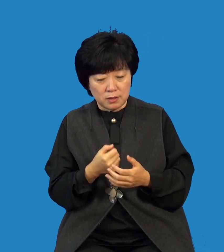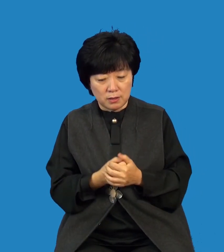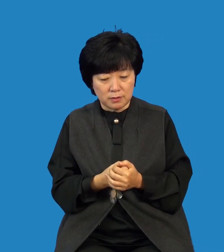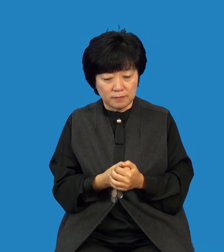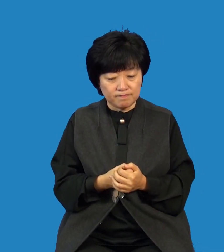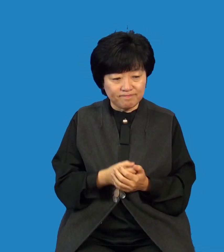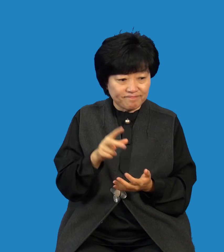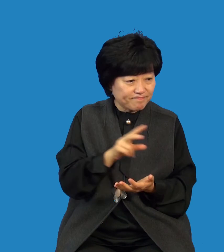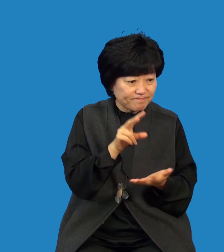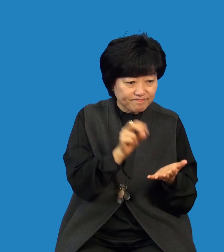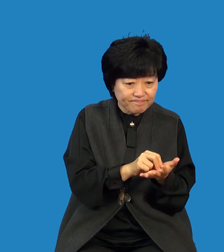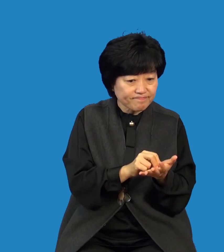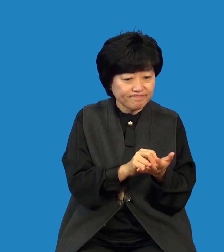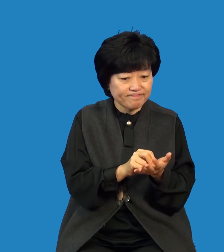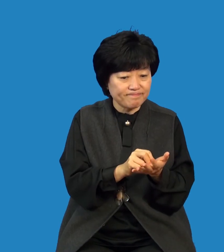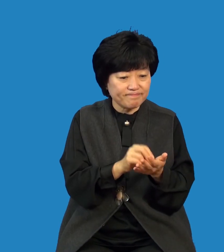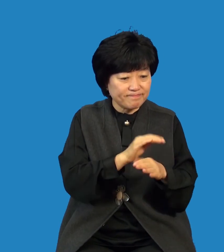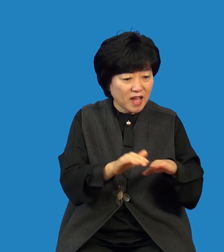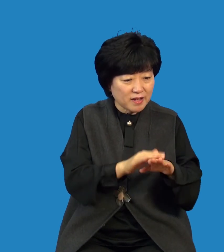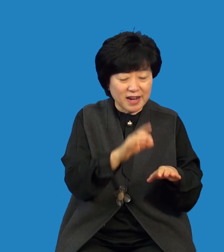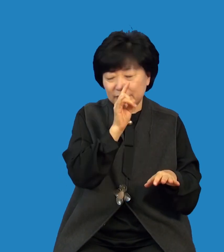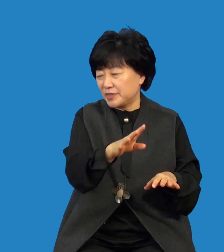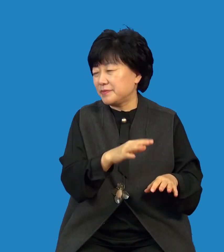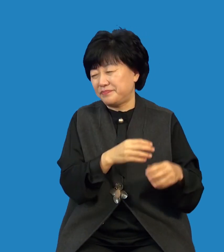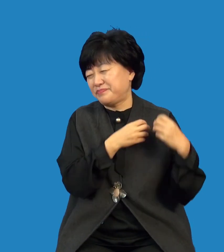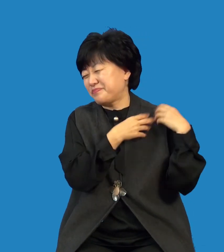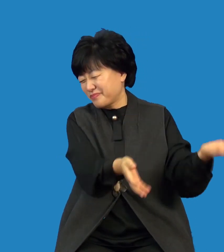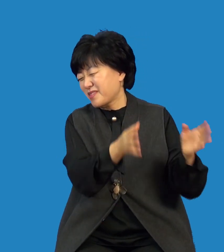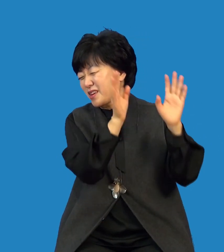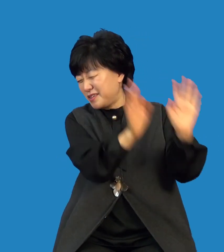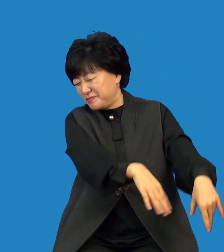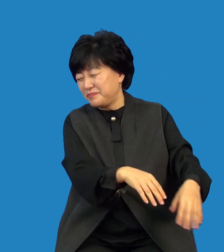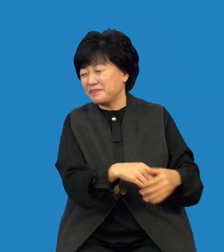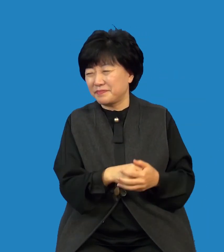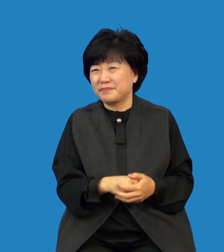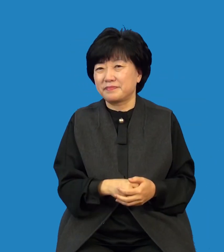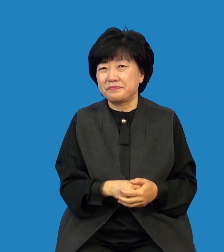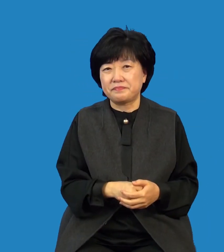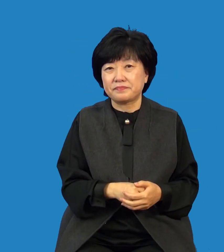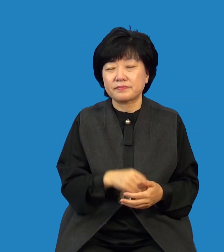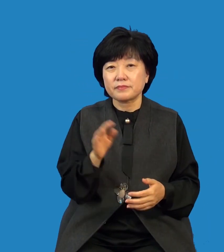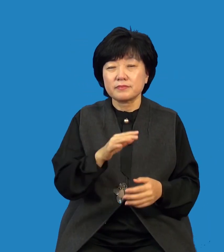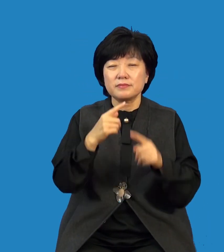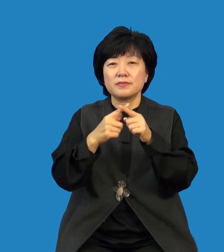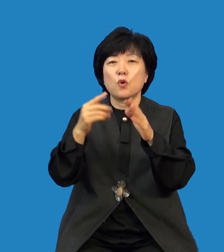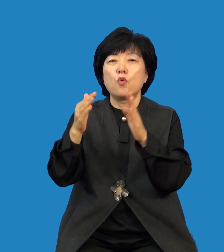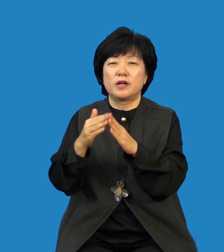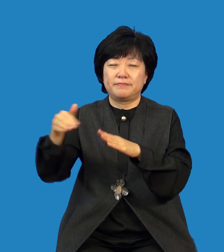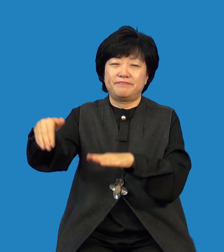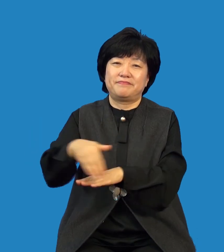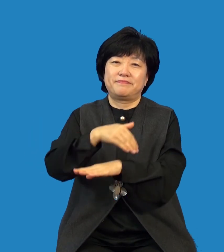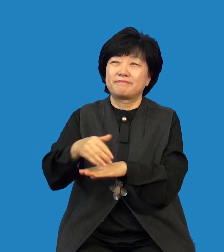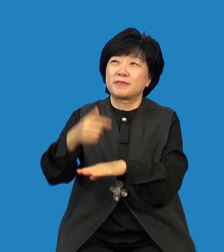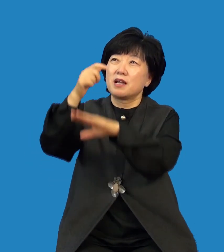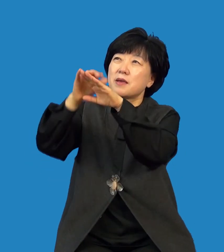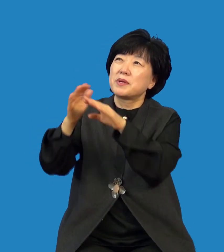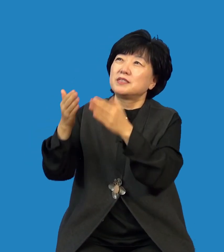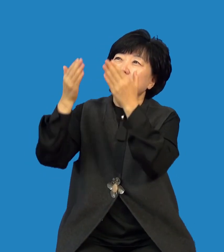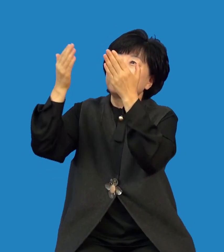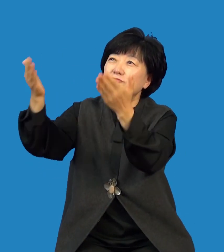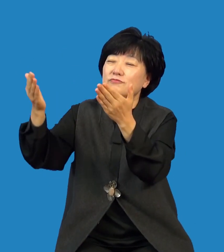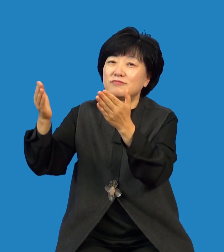문제 해결하려고 하는 노력을 냅두고, 이건 어차피 해봐야 안 되는 거니까. 그 다음에 뭐 이제 교회를 가기 시작했습니다. 교회 가서 예배드리고, 또